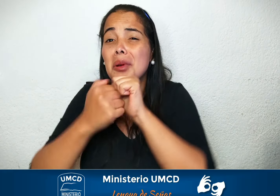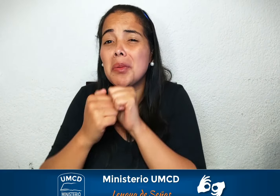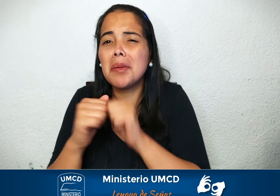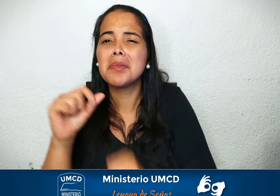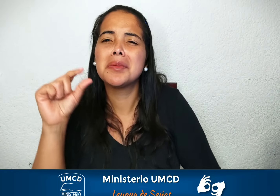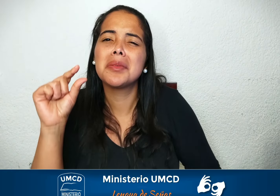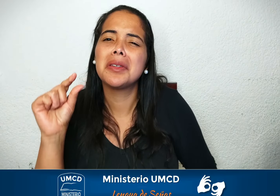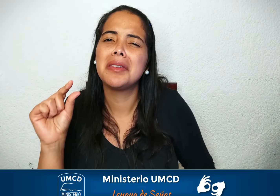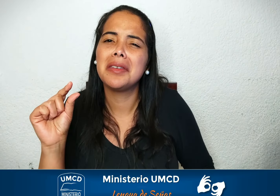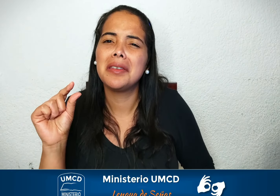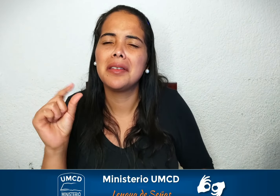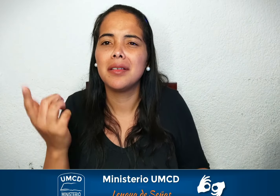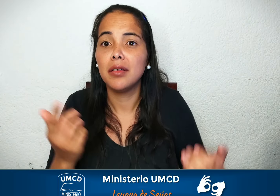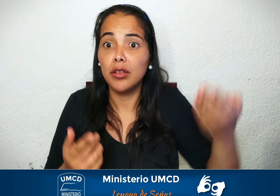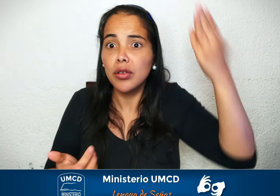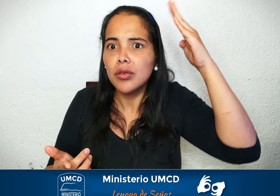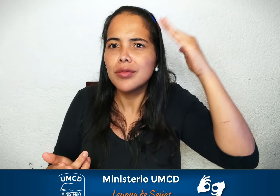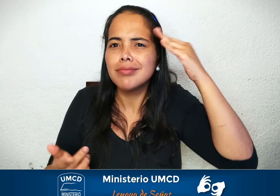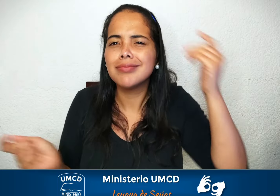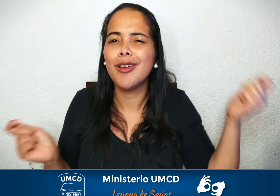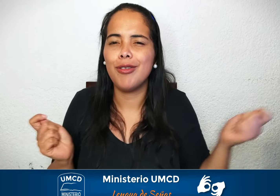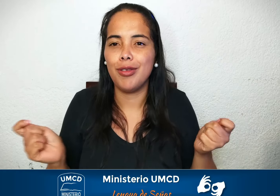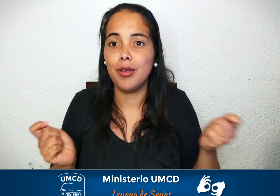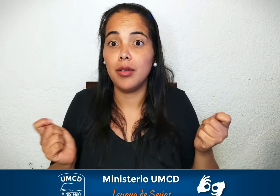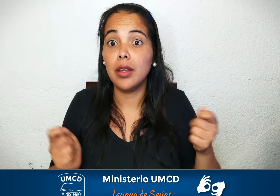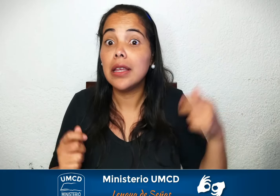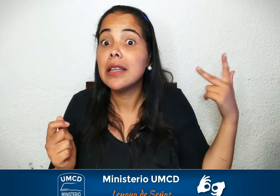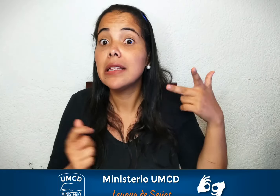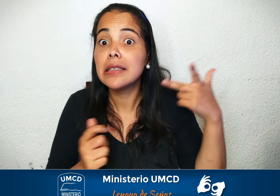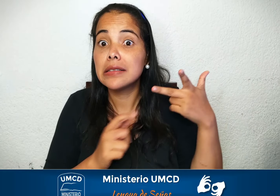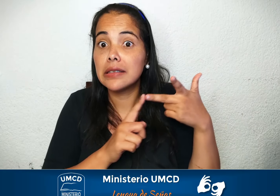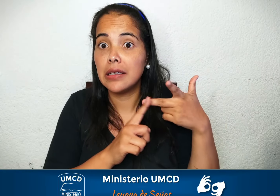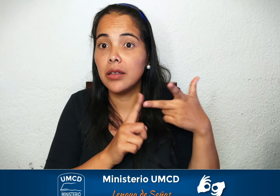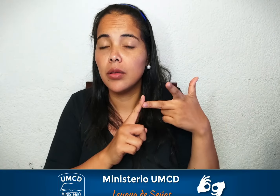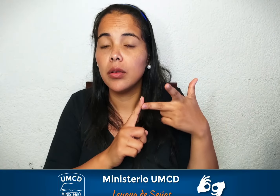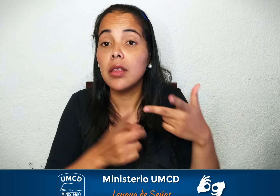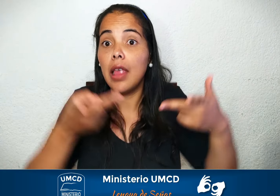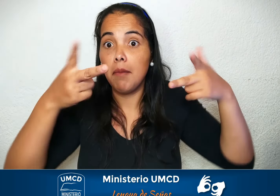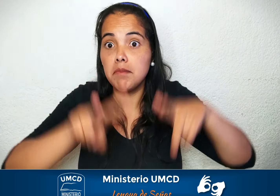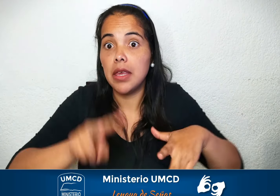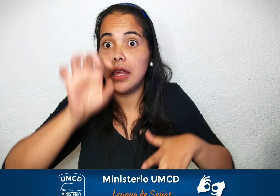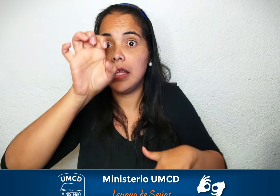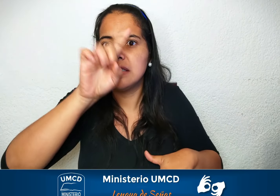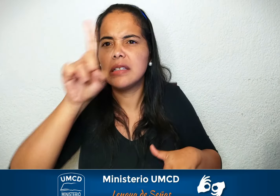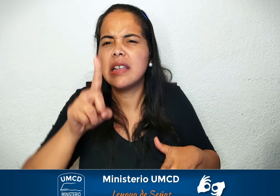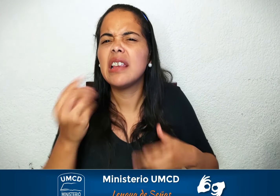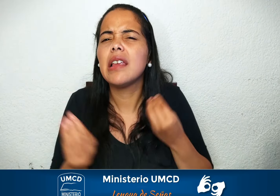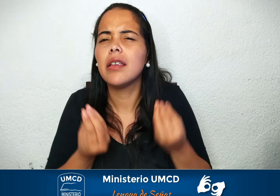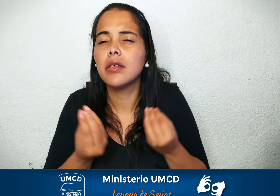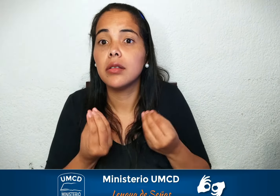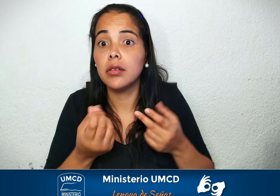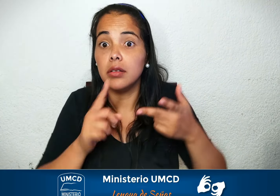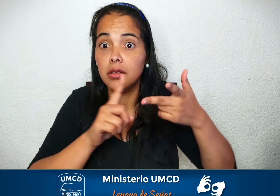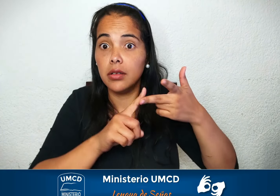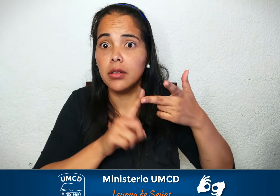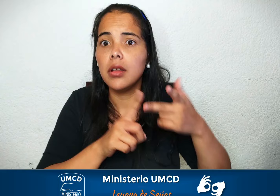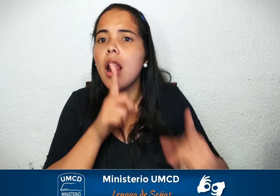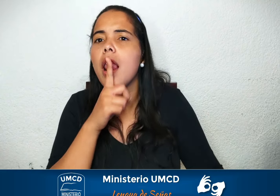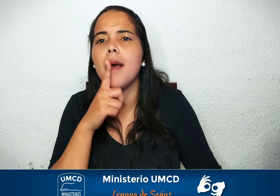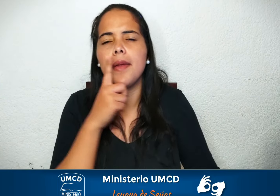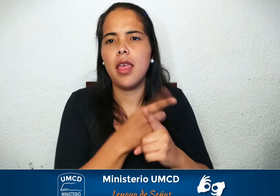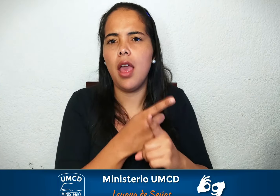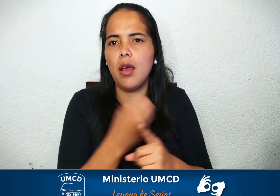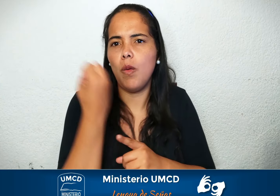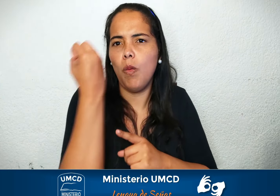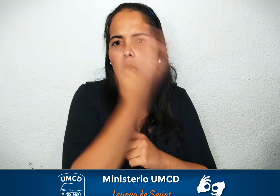que estamos enfrentando. Y lo tercero que él hizo, que Ezequías hizo, fue expresar la verdad